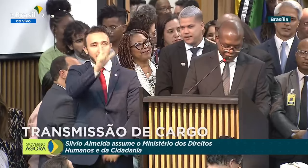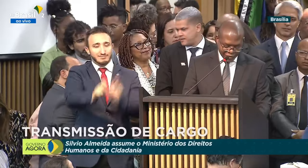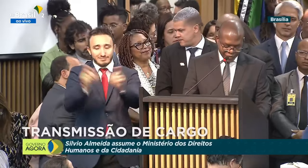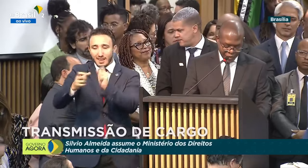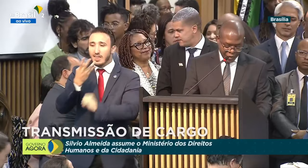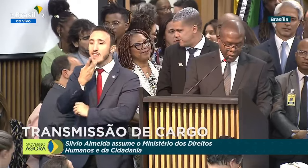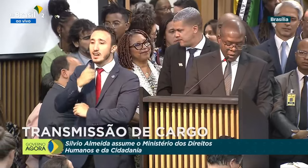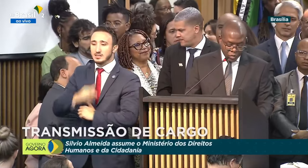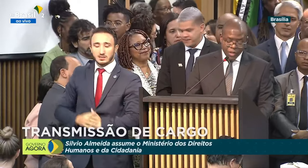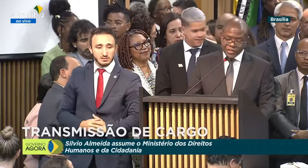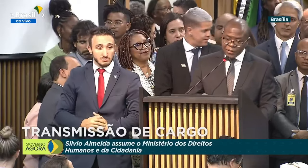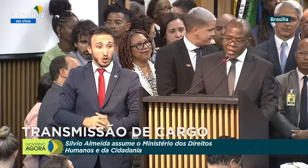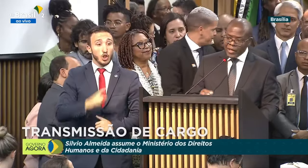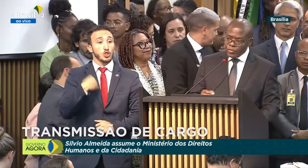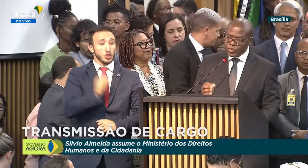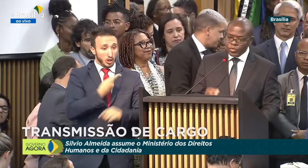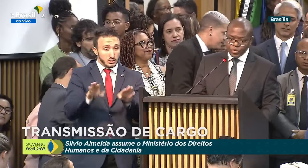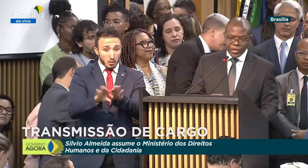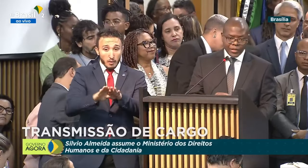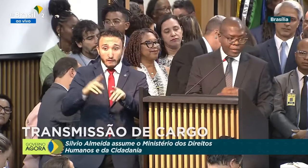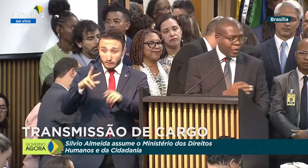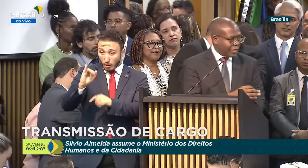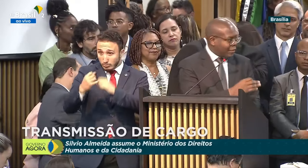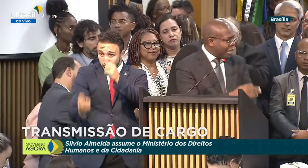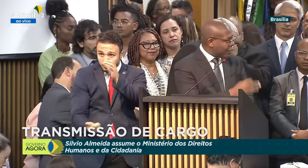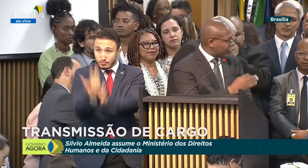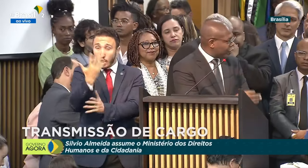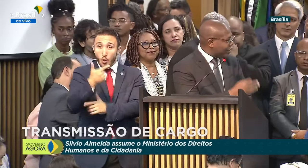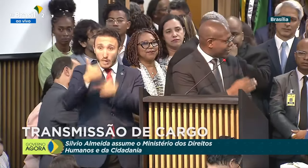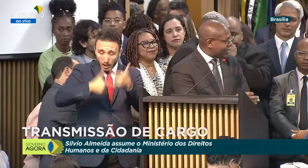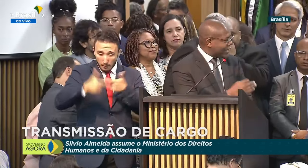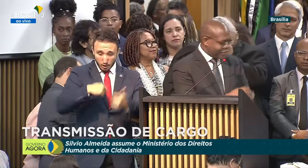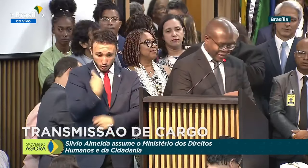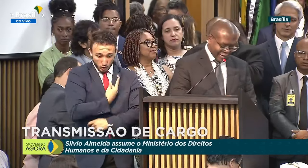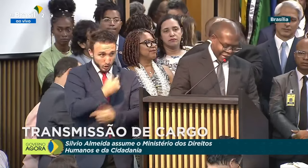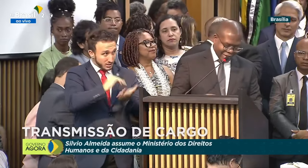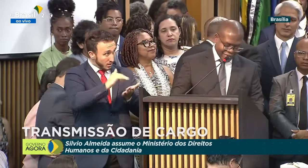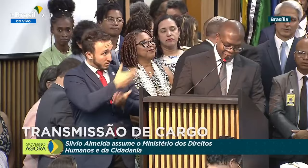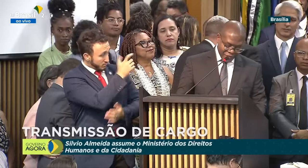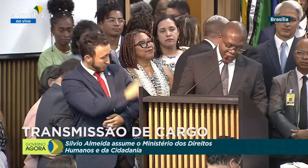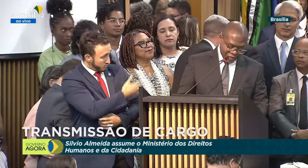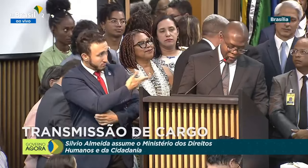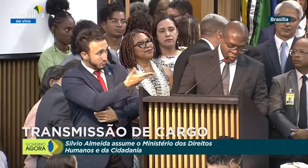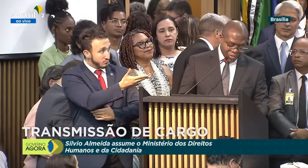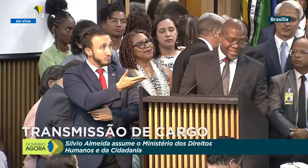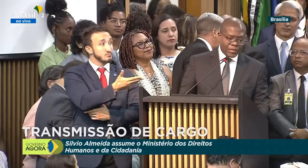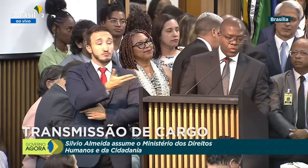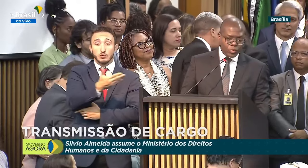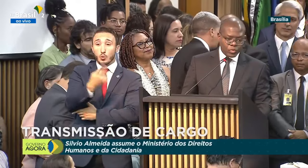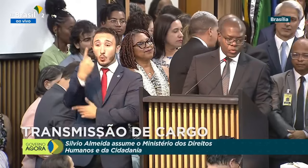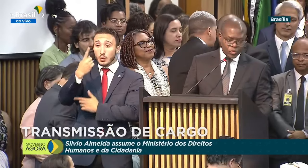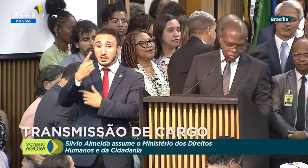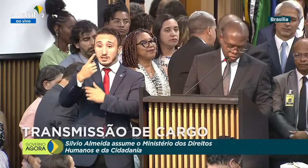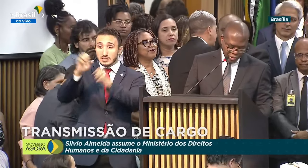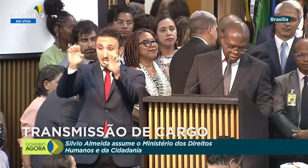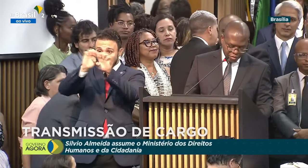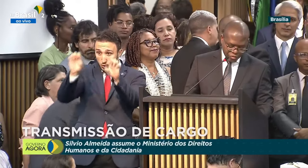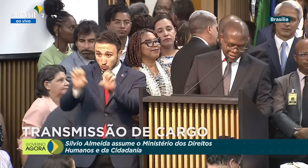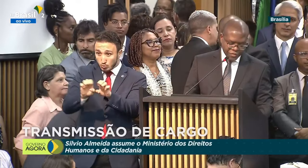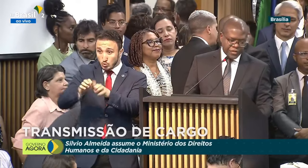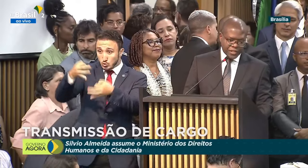nossas crianças Nós também iremos construir também um trabalho para os meus secretários secretários um estatuto